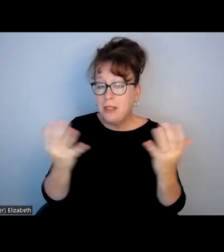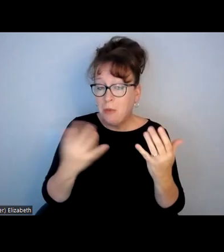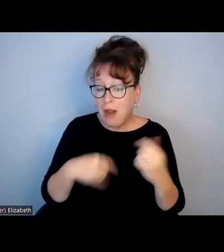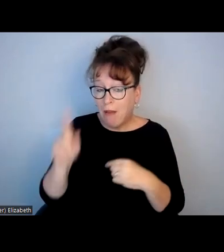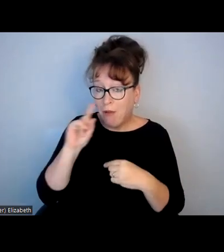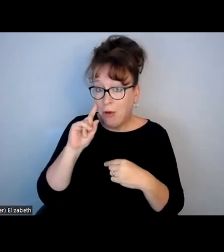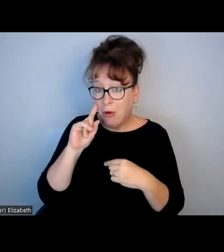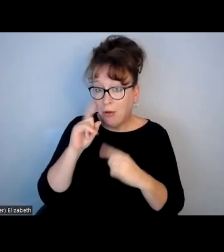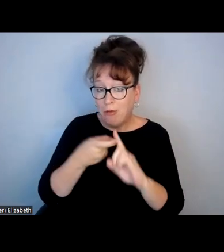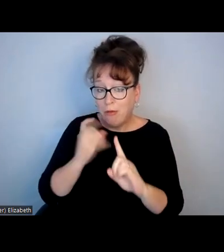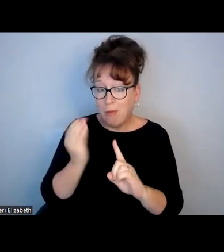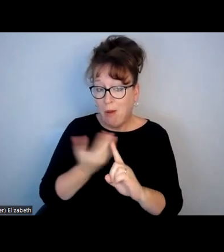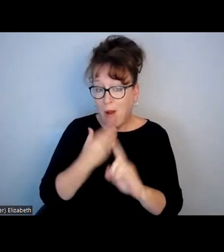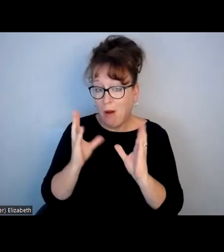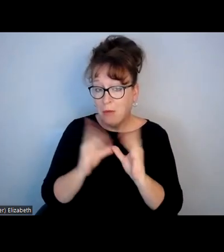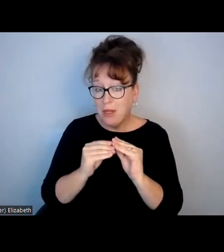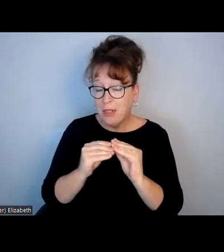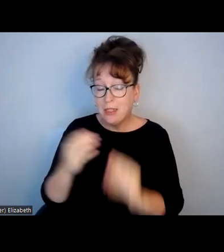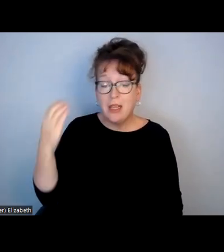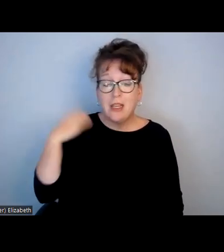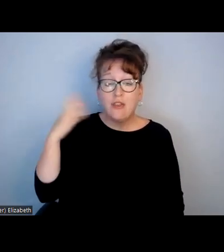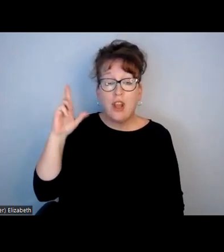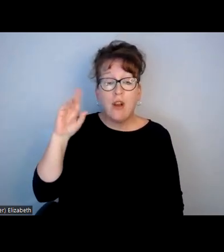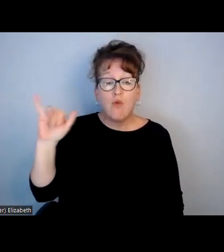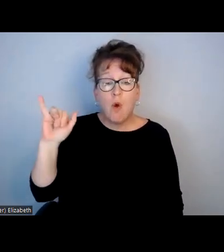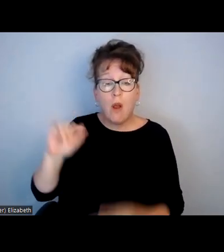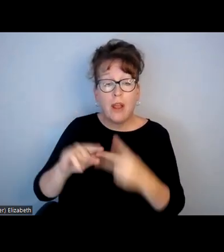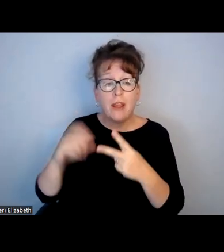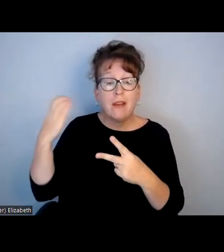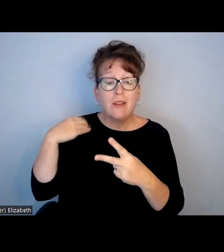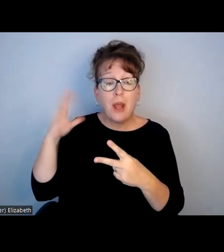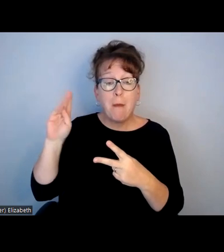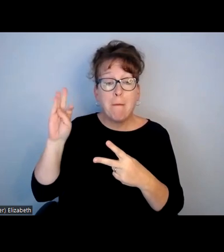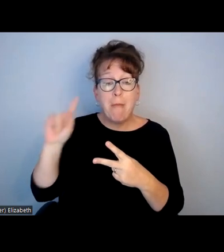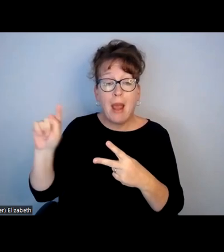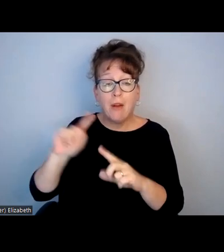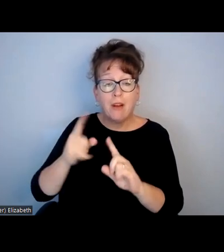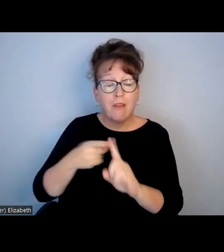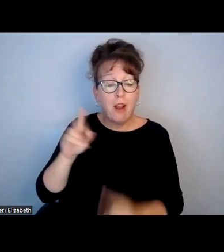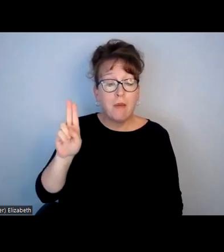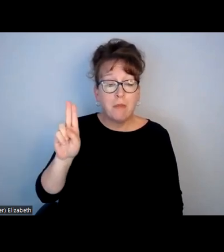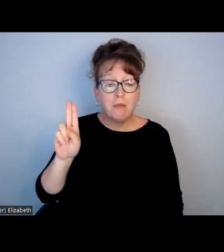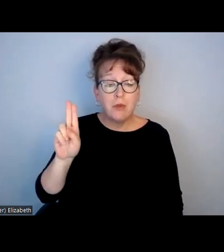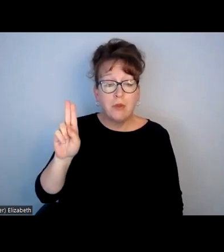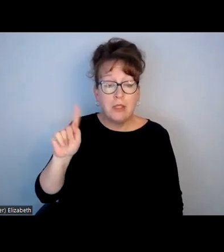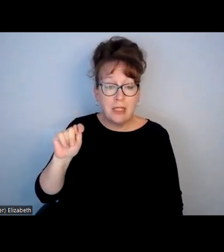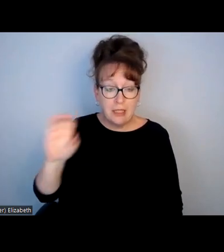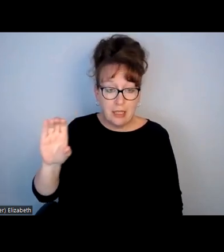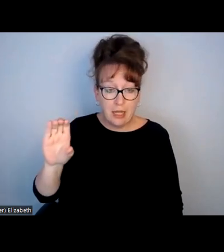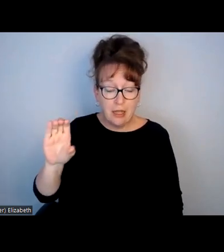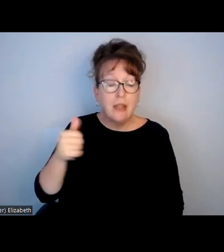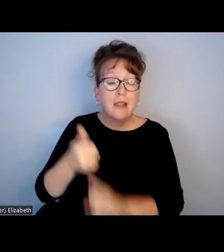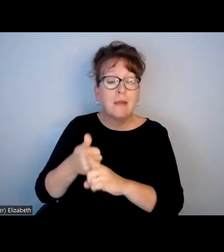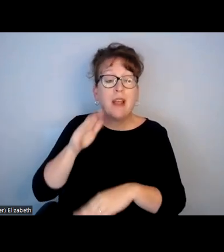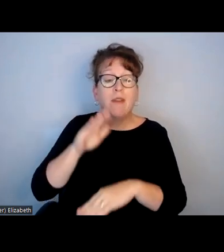legislaciones ahora mismo eso es lo que yo he escuchado el director Roy y Barry